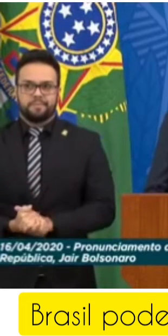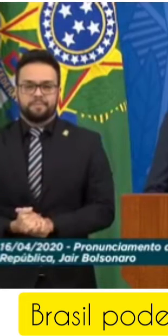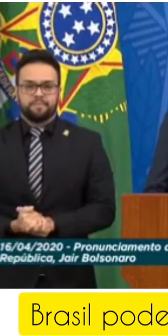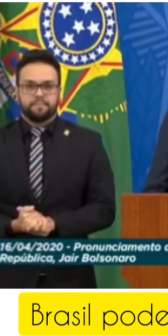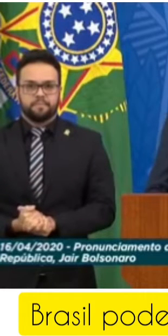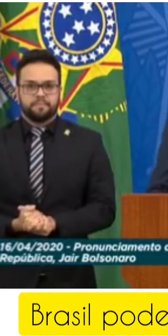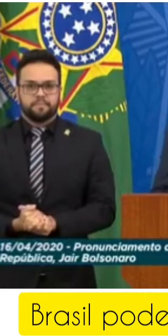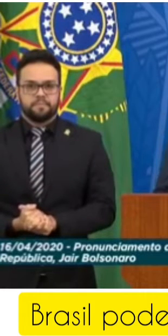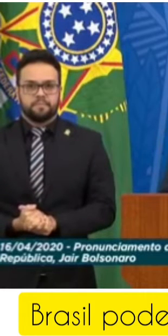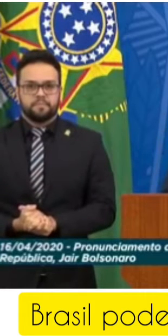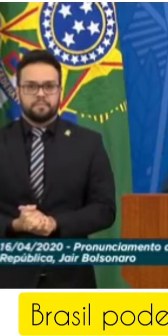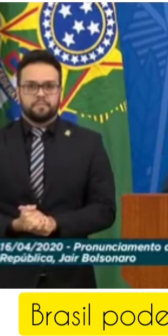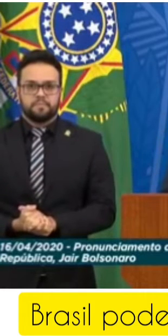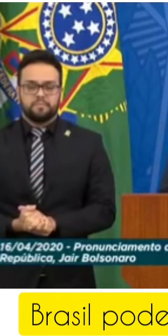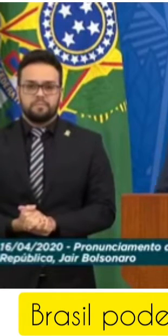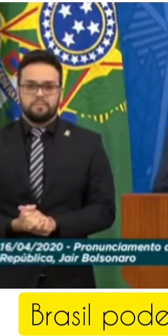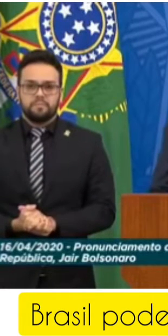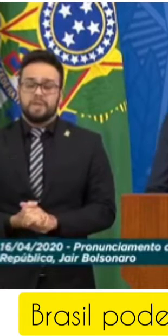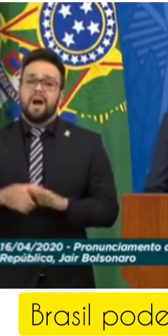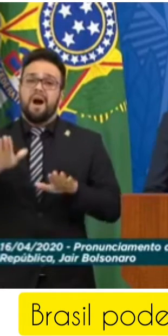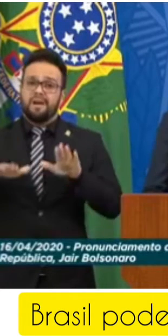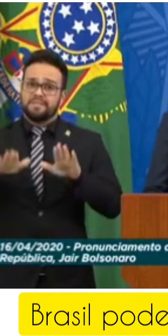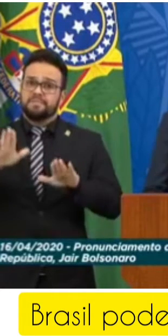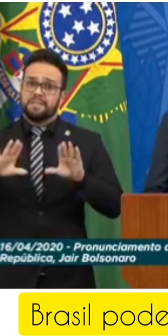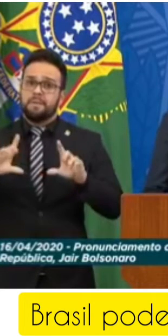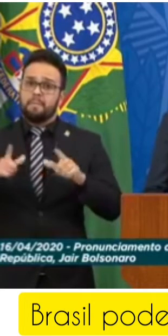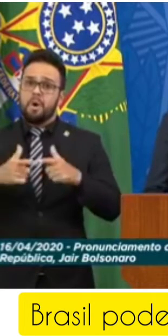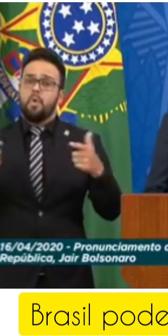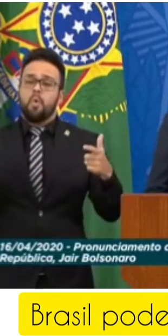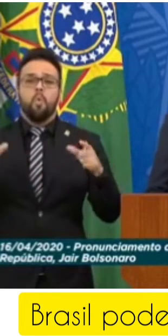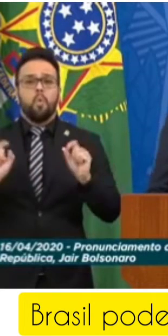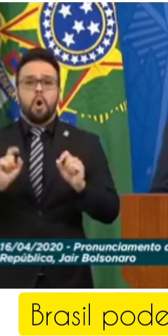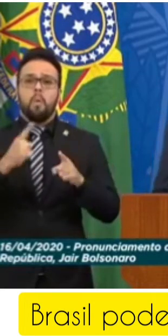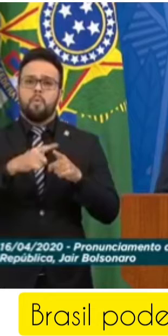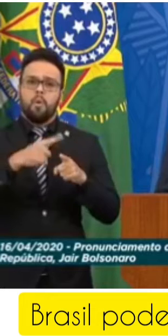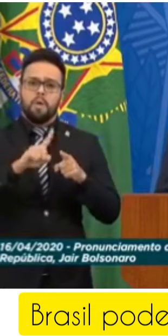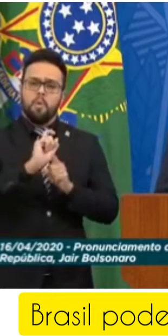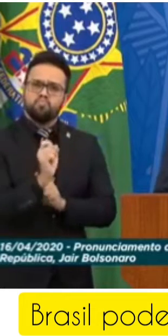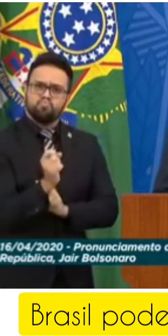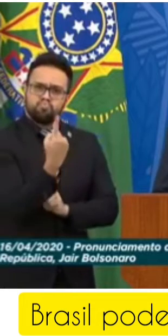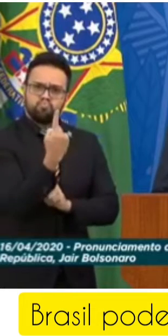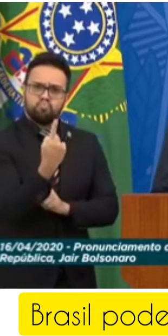E na maioria das vezes, o problema não está afeto apenas a um ministério.